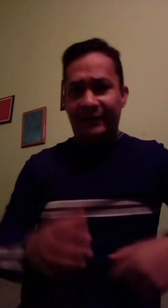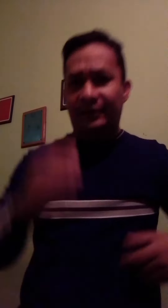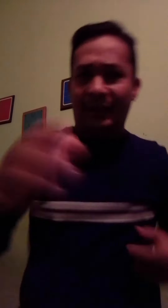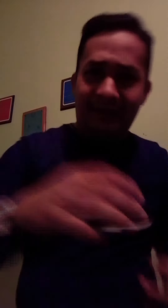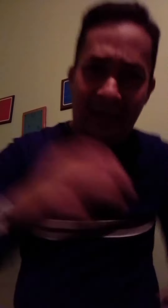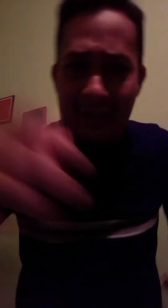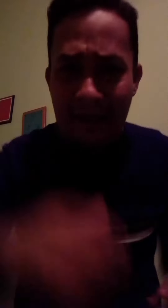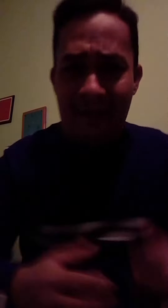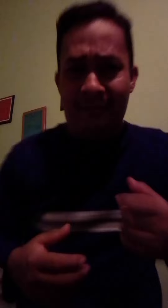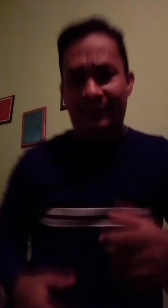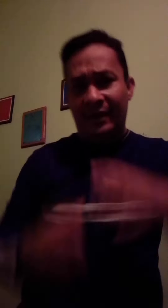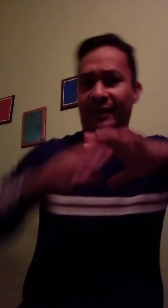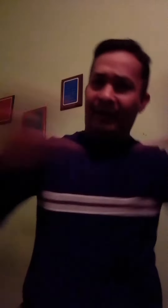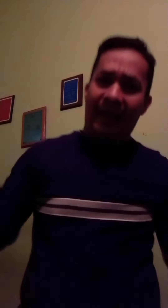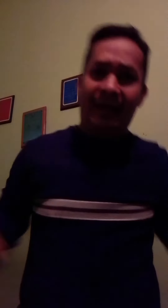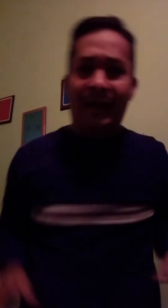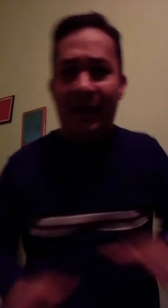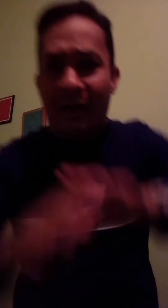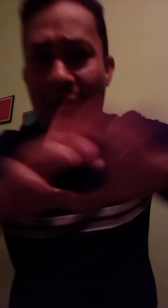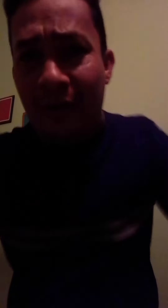Cristo es el Rey, reina con